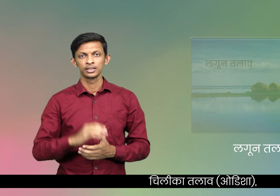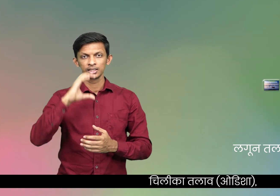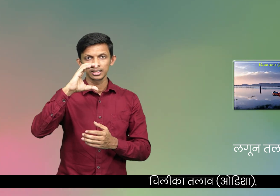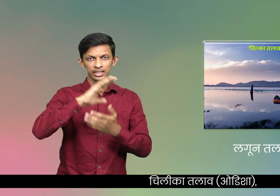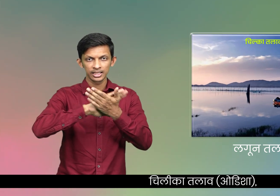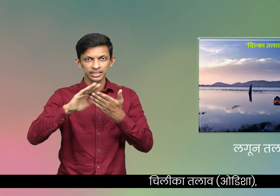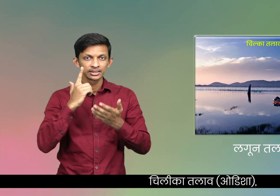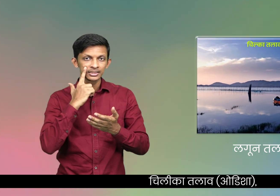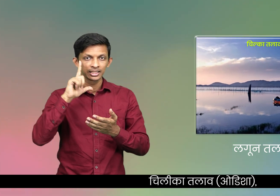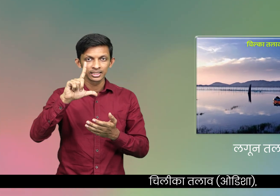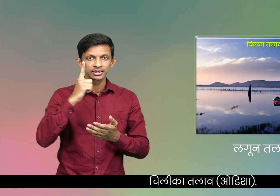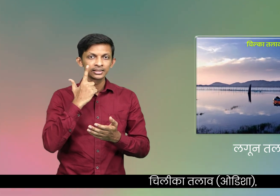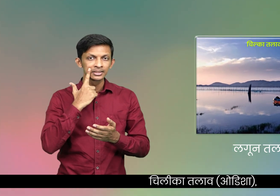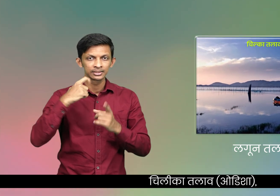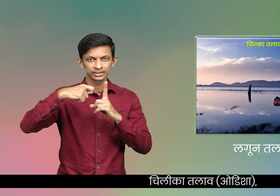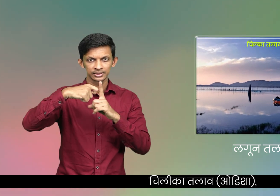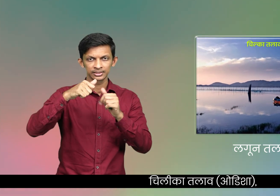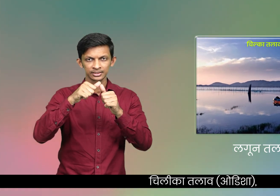चिलिका तलाव ओडिसा मधला,